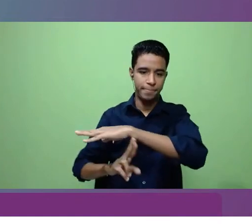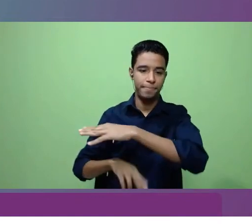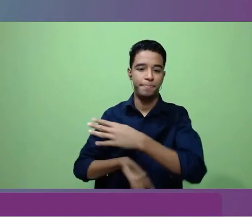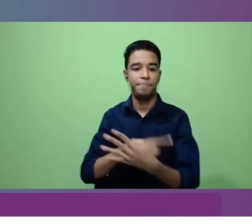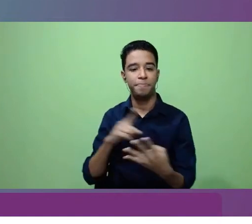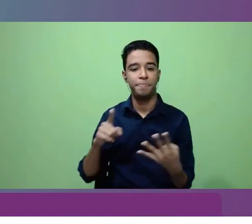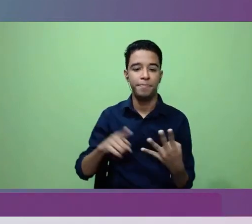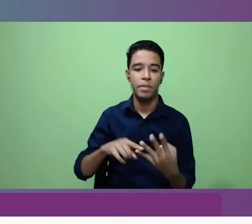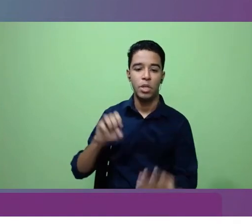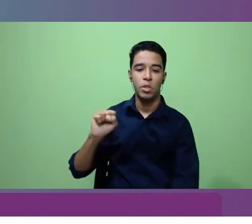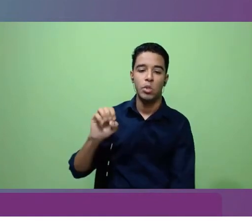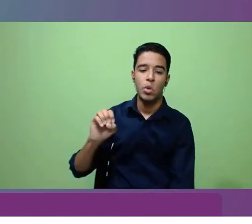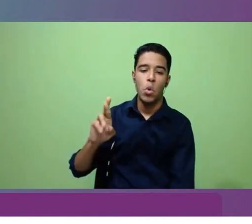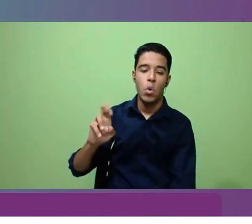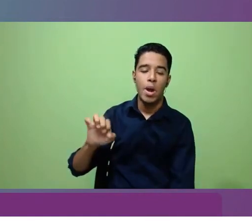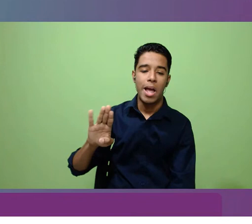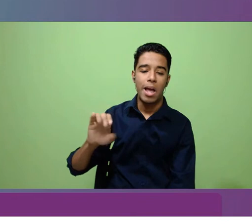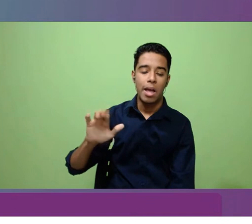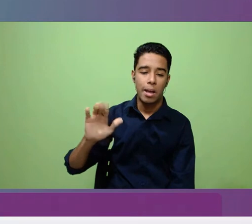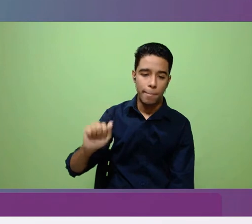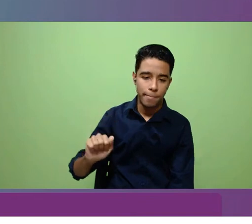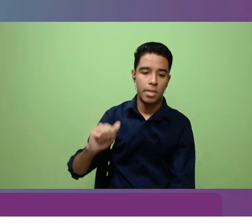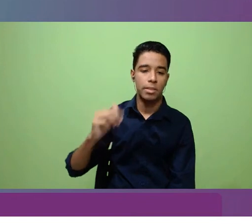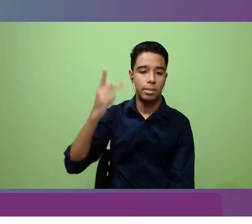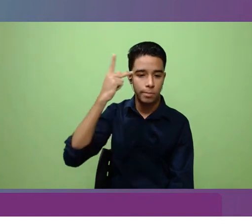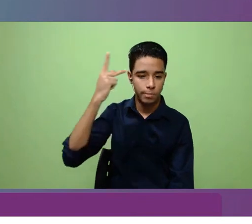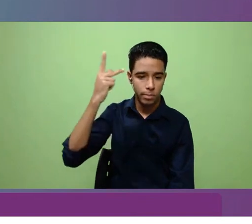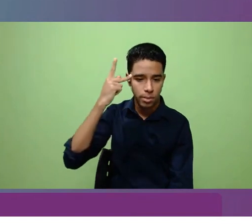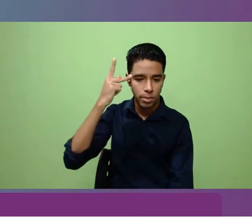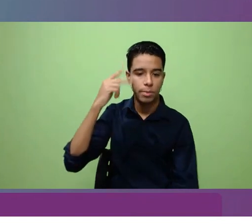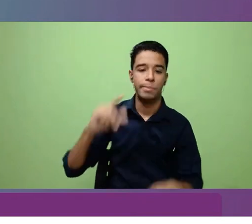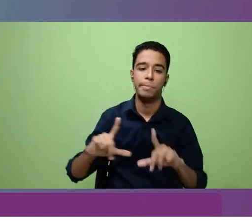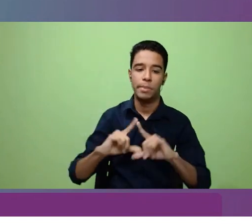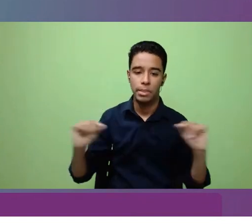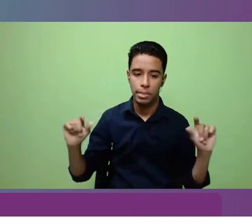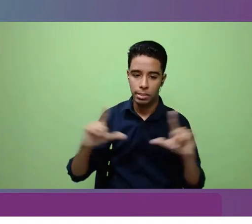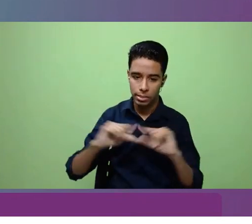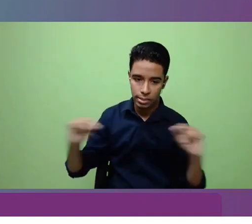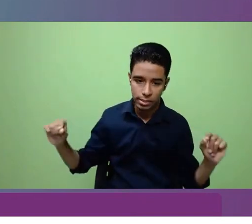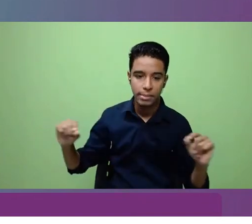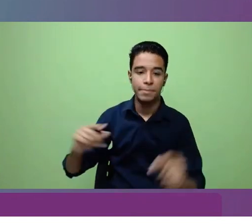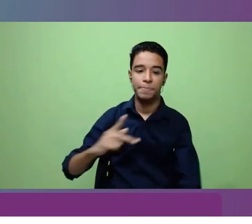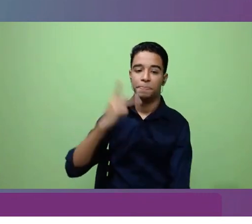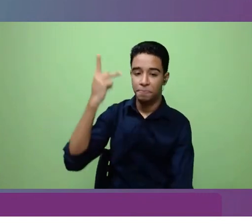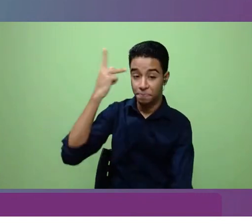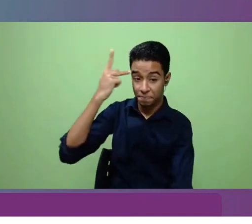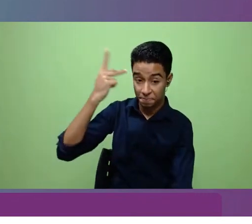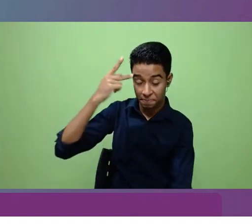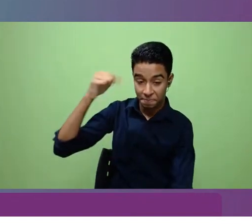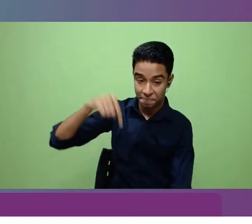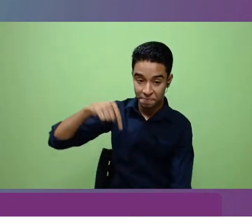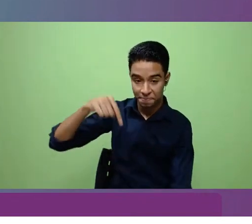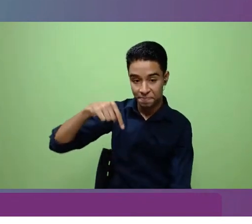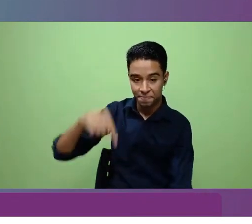Pessoal de Sorocaba, Brasília, Atibaia, São Paulo.